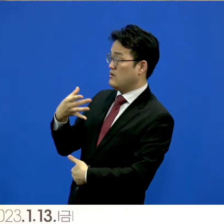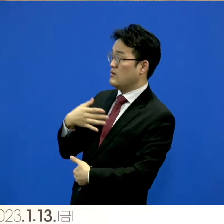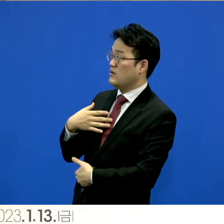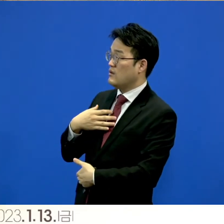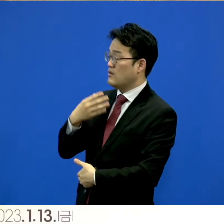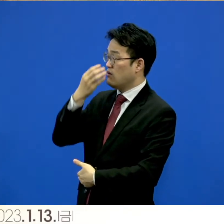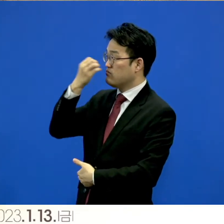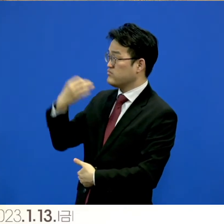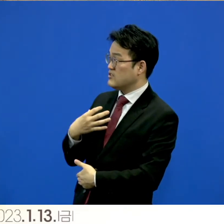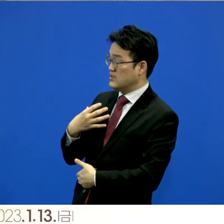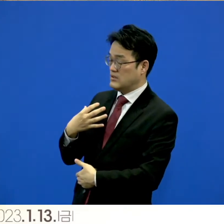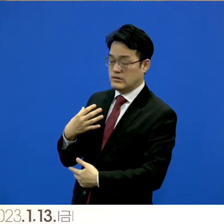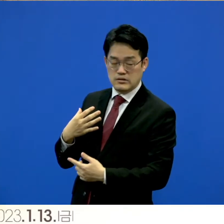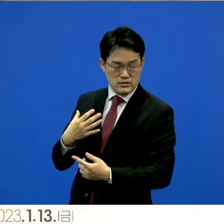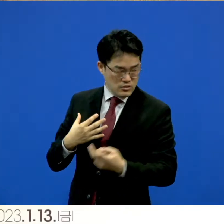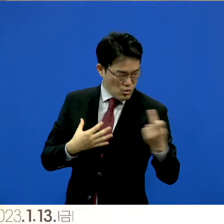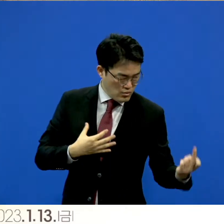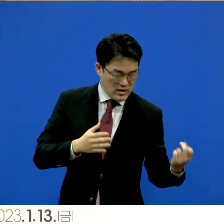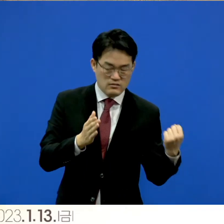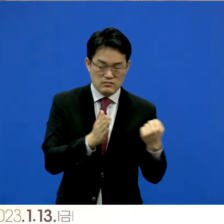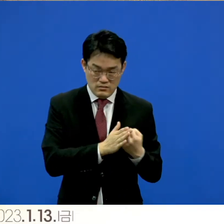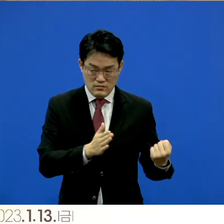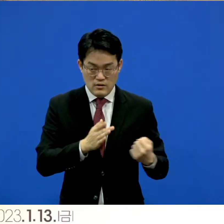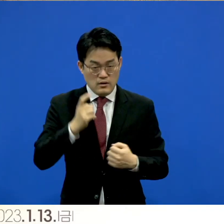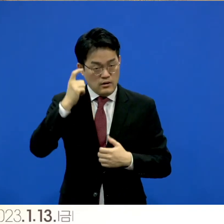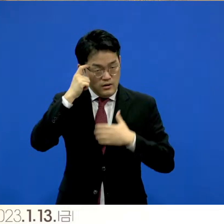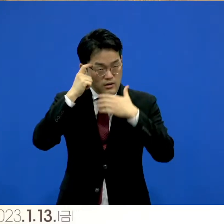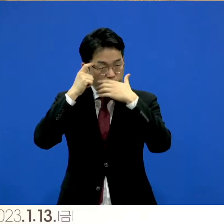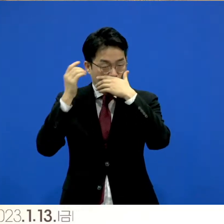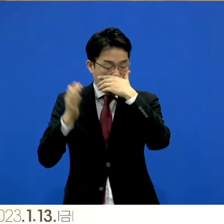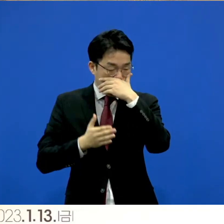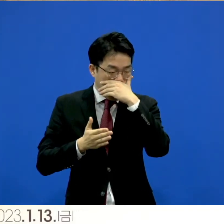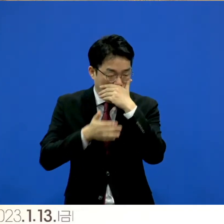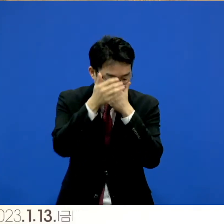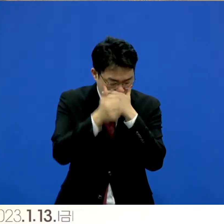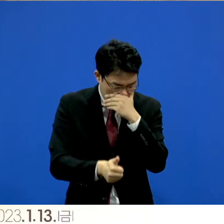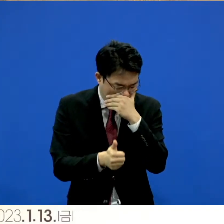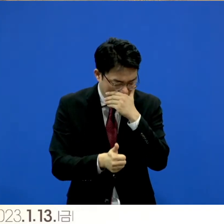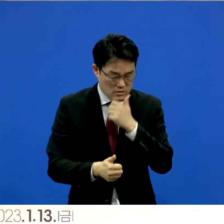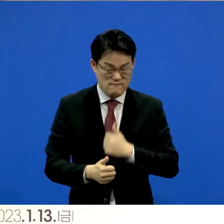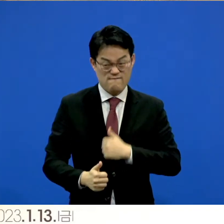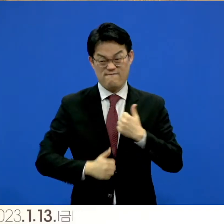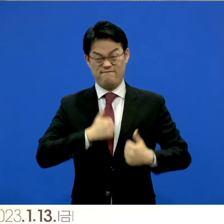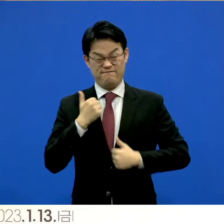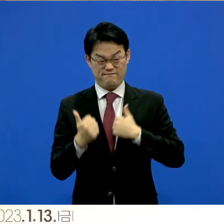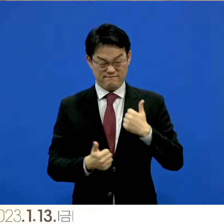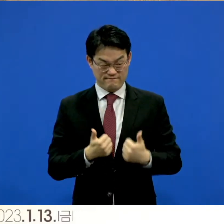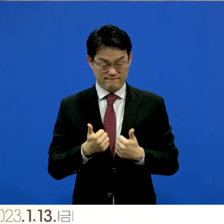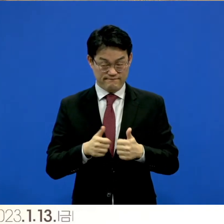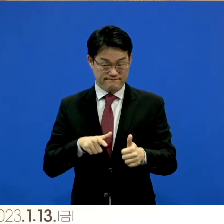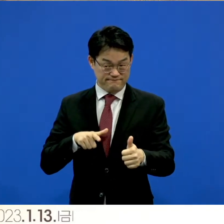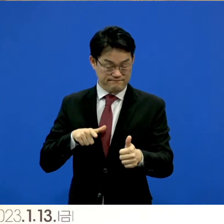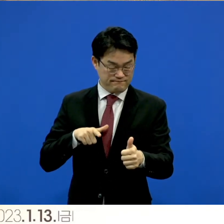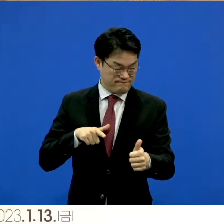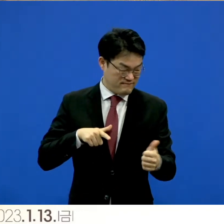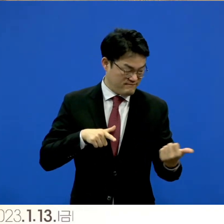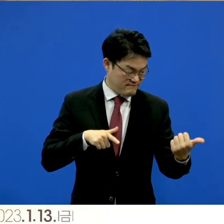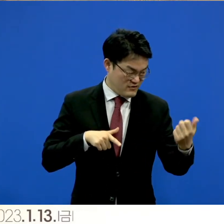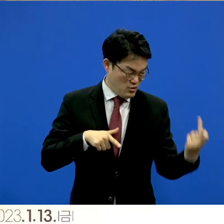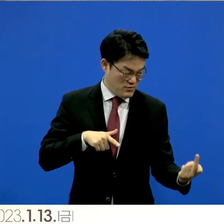원인을 제공한 것이 아벨이라고 여겼던 거죠. 결국 분노에 찬 가인은 동생 아벨을 죽입니다.